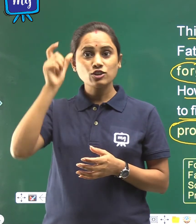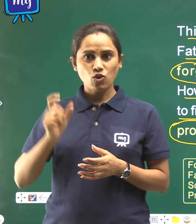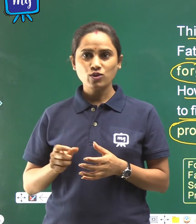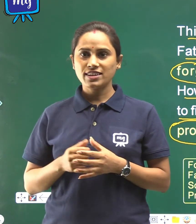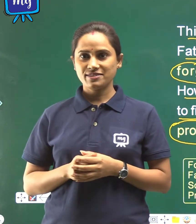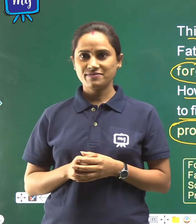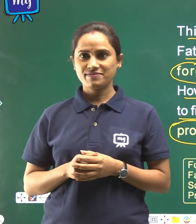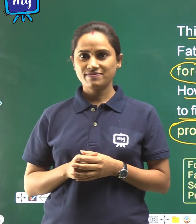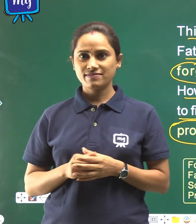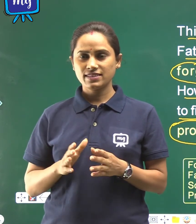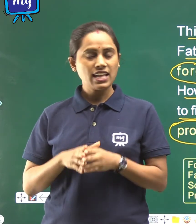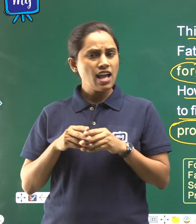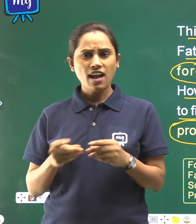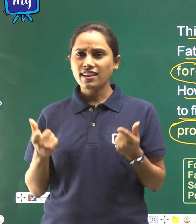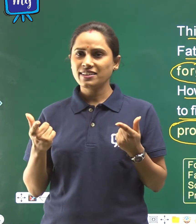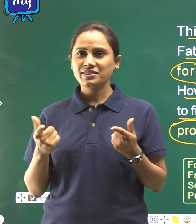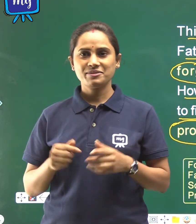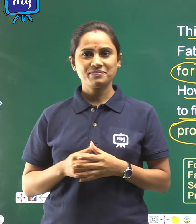solution, हल,